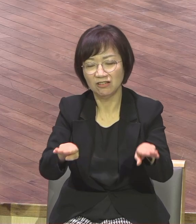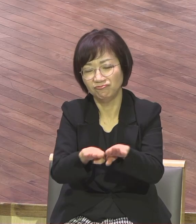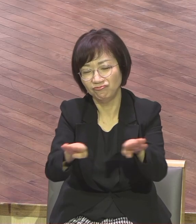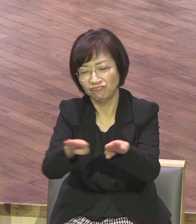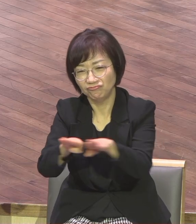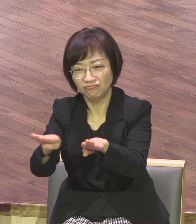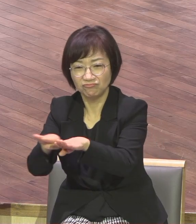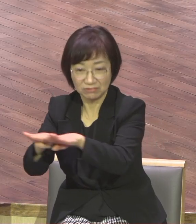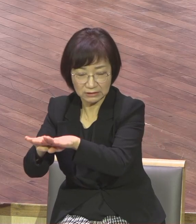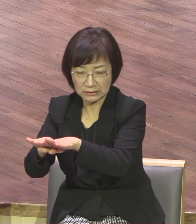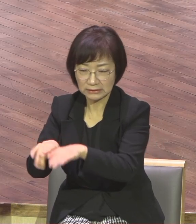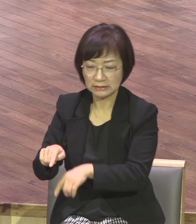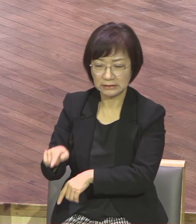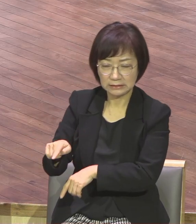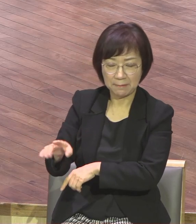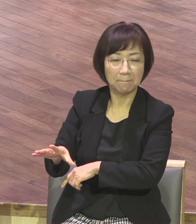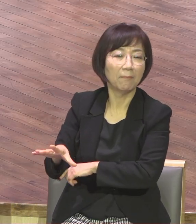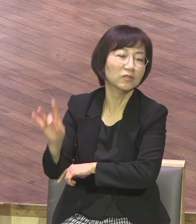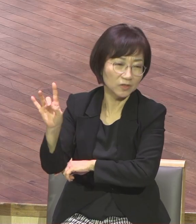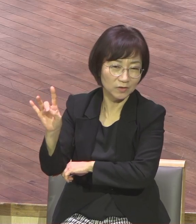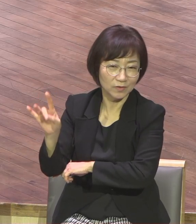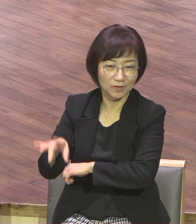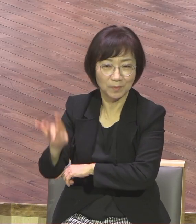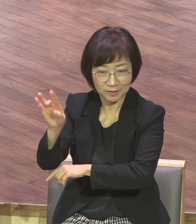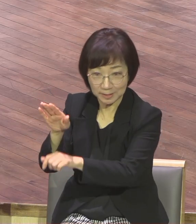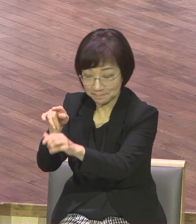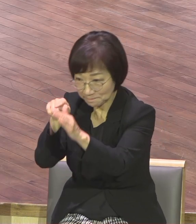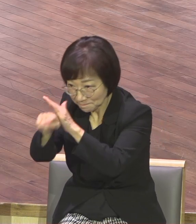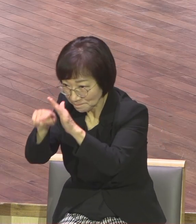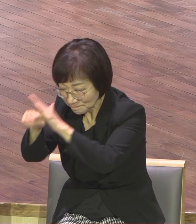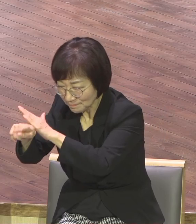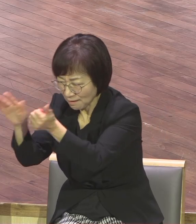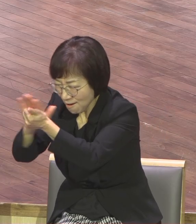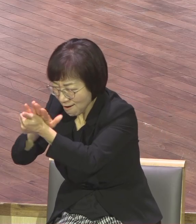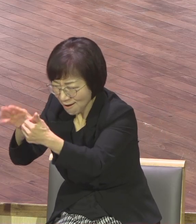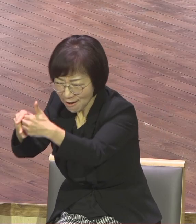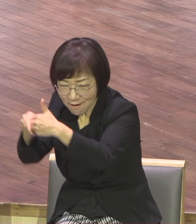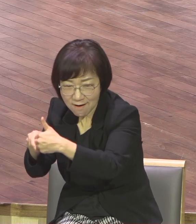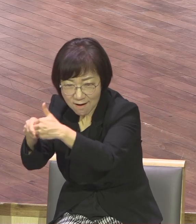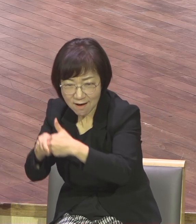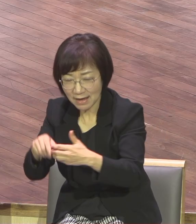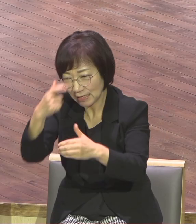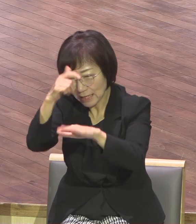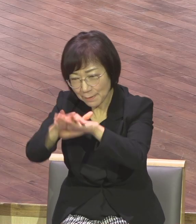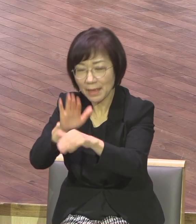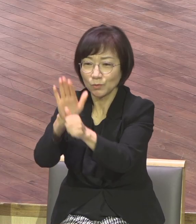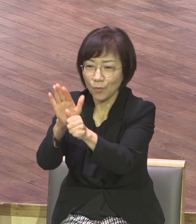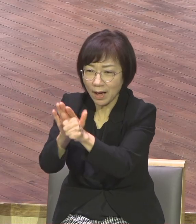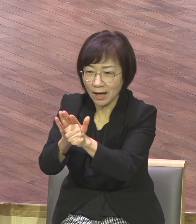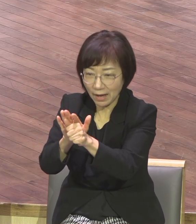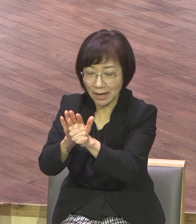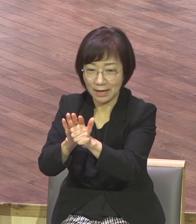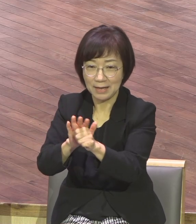있으니까 이분들을 찾아서 예배화, 교회화를 시키는 이것이